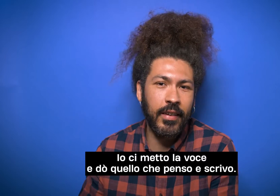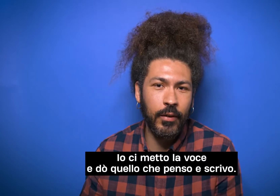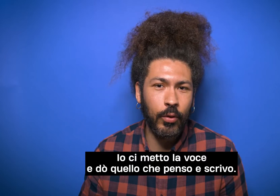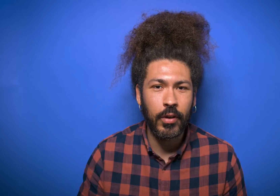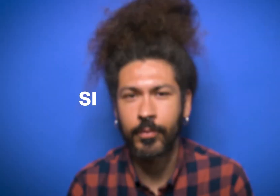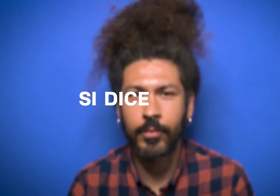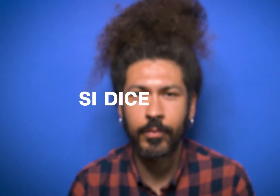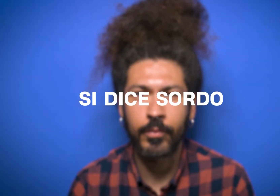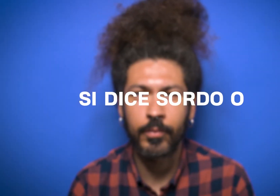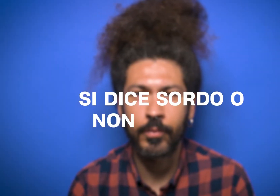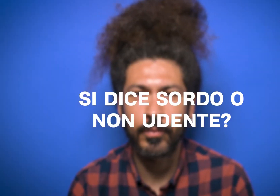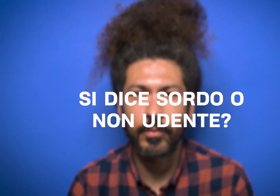scrivo.